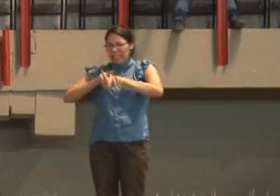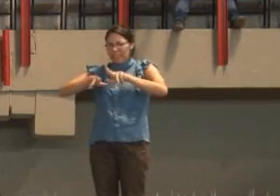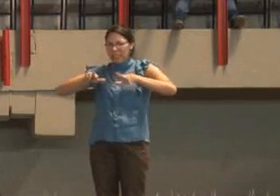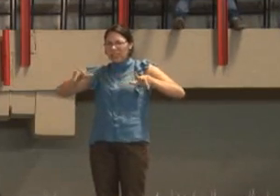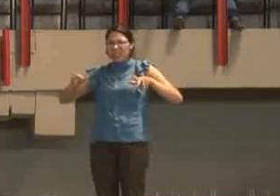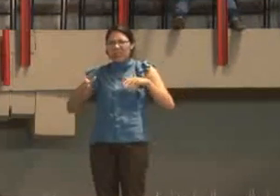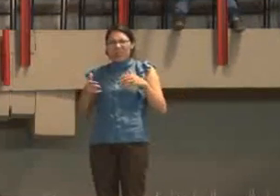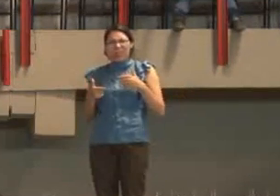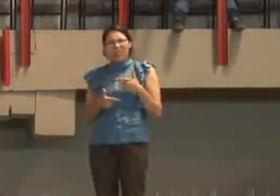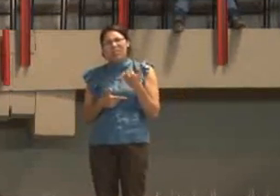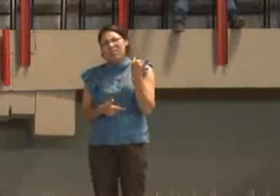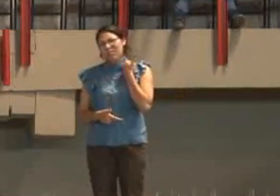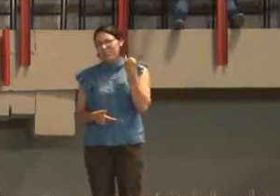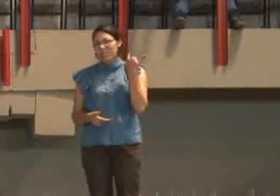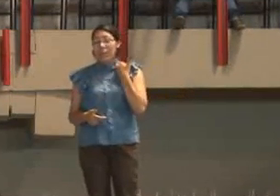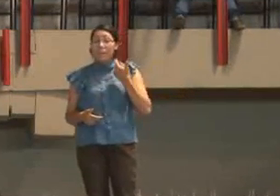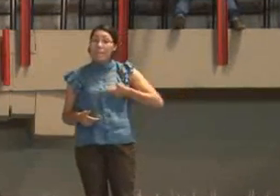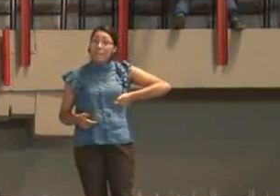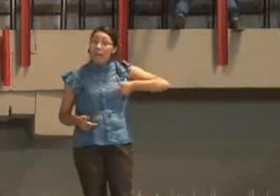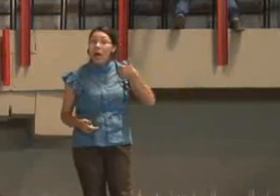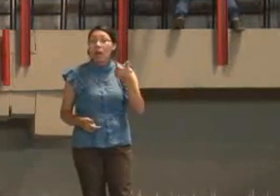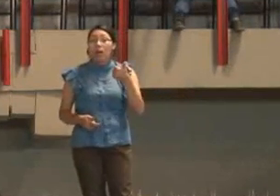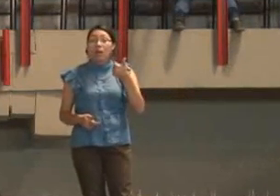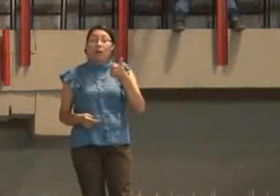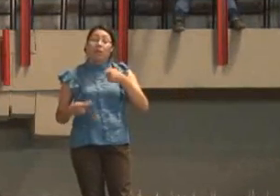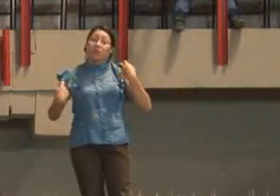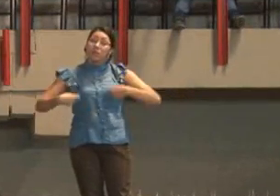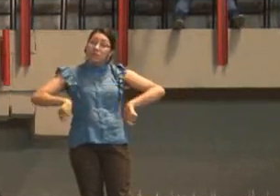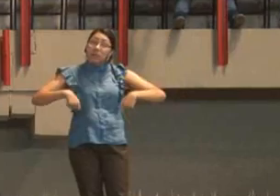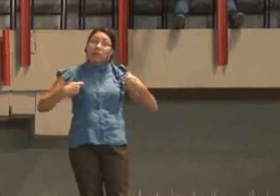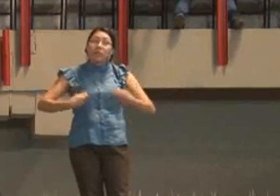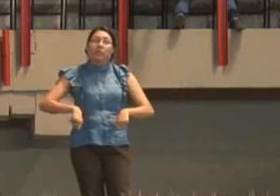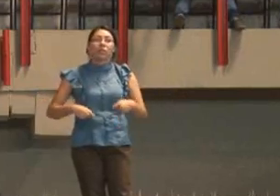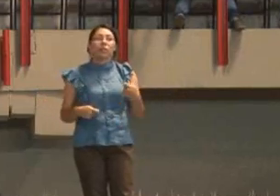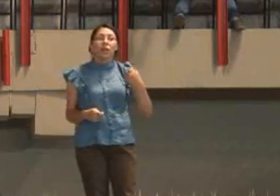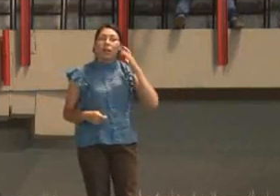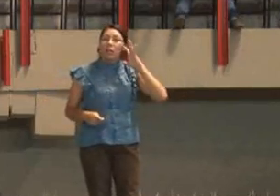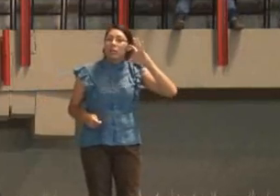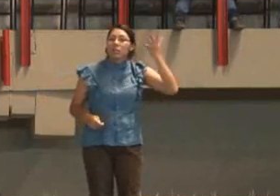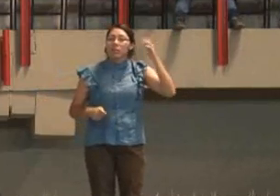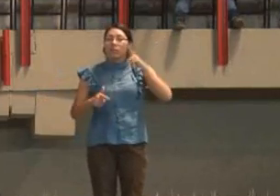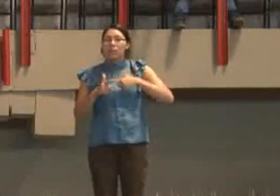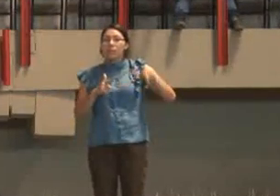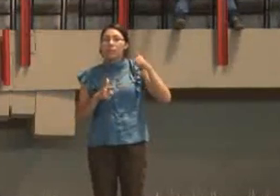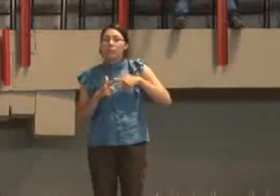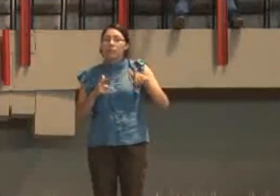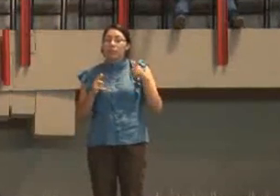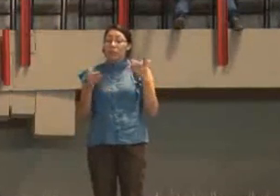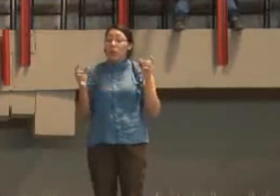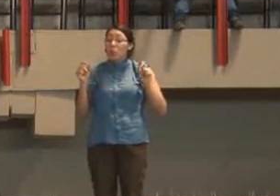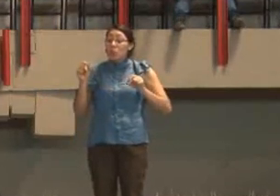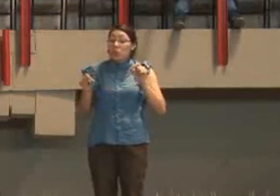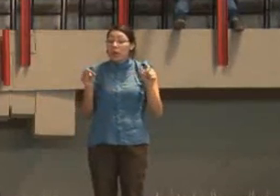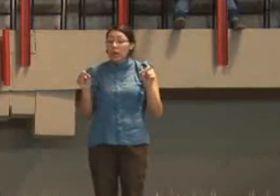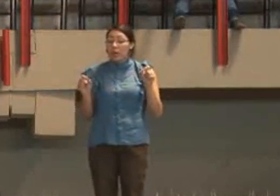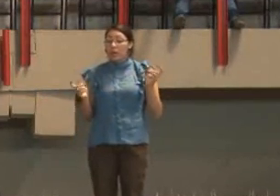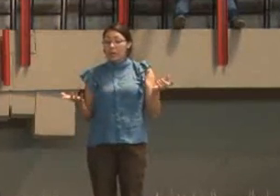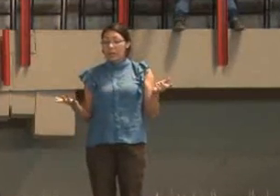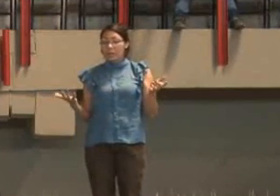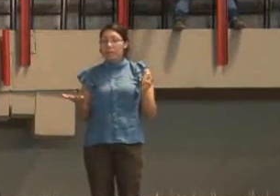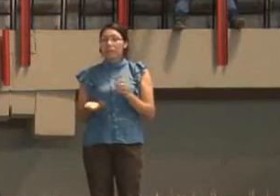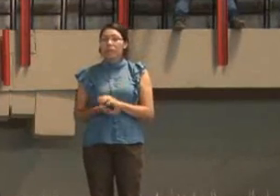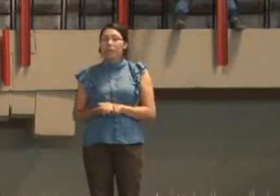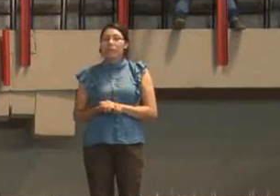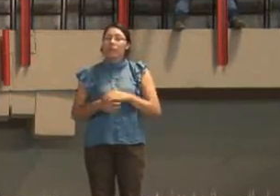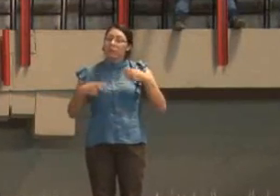é a ideia a partir de agora? A ideia é o seguinte: quando eu quiser resolver um problema que trata de contagem, o que é que eu devo fazer?